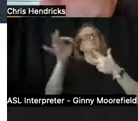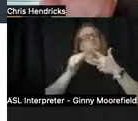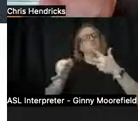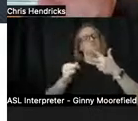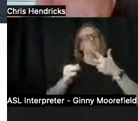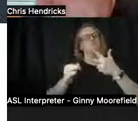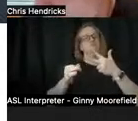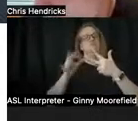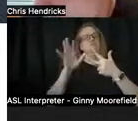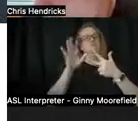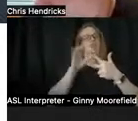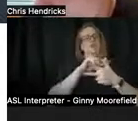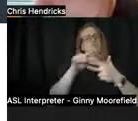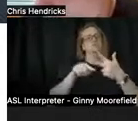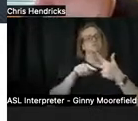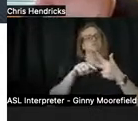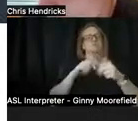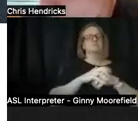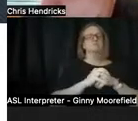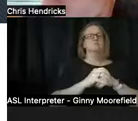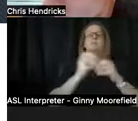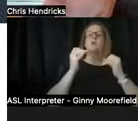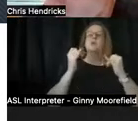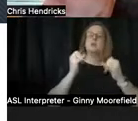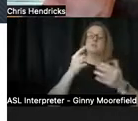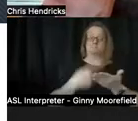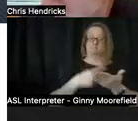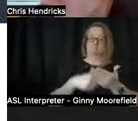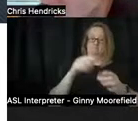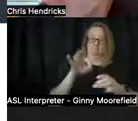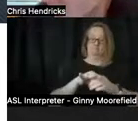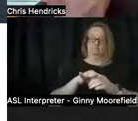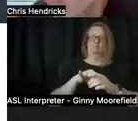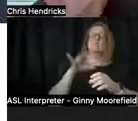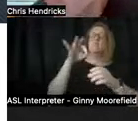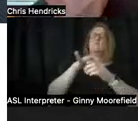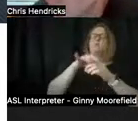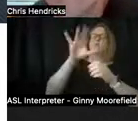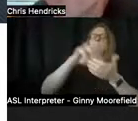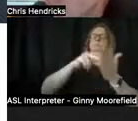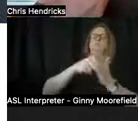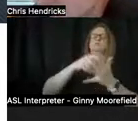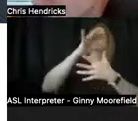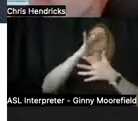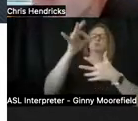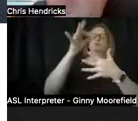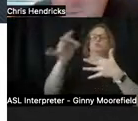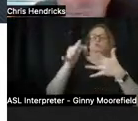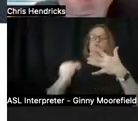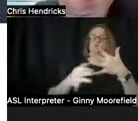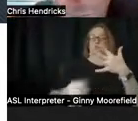votantes Entonces vamos a seguir avanzando vamos a hablar acerca del voto el voto tiene que ver con tomar elecciones